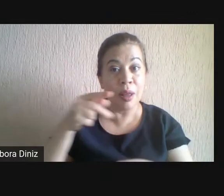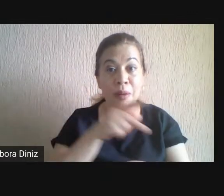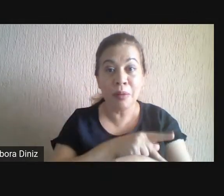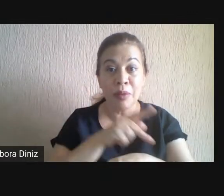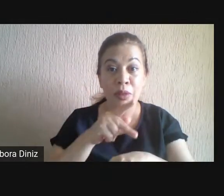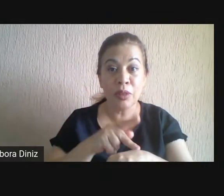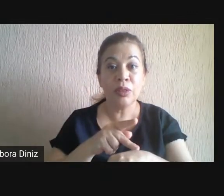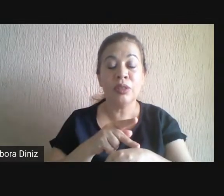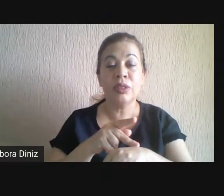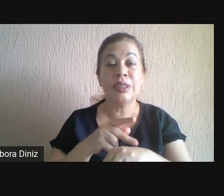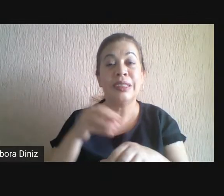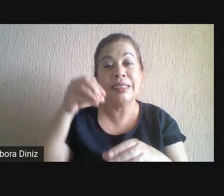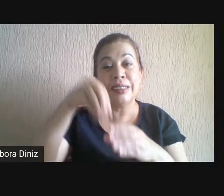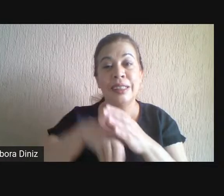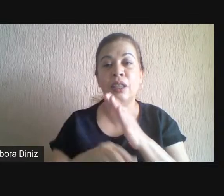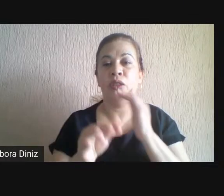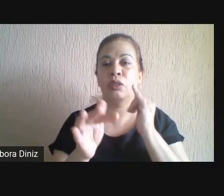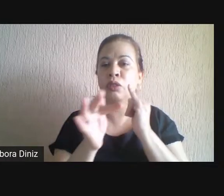dos institutos federais,